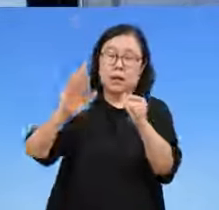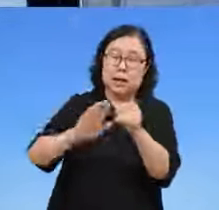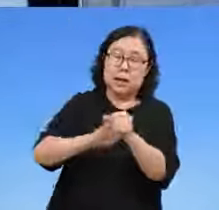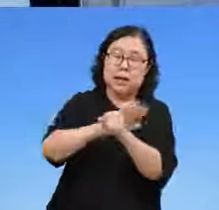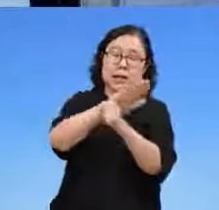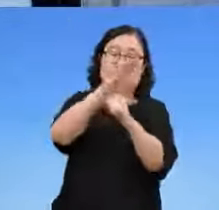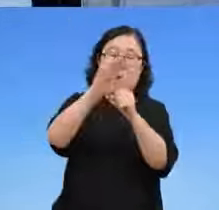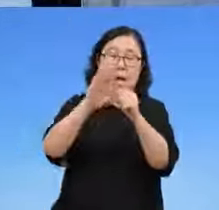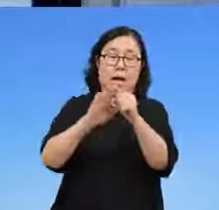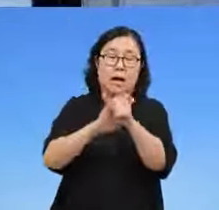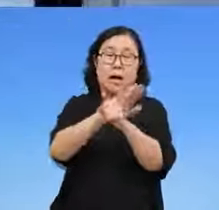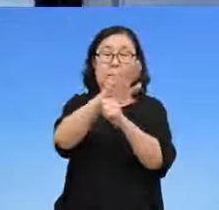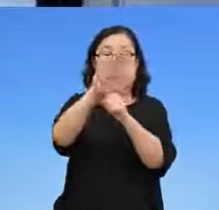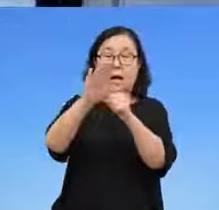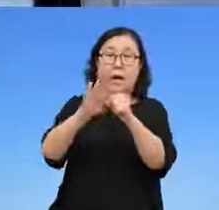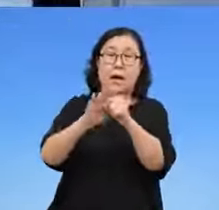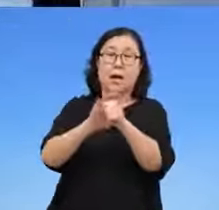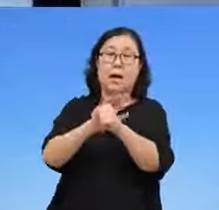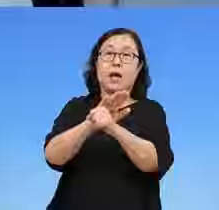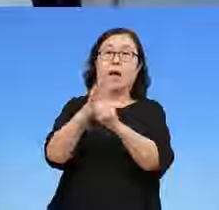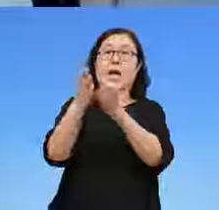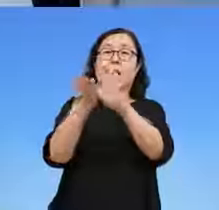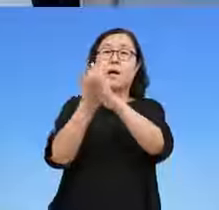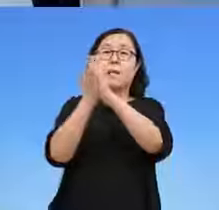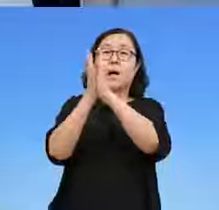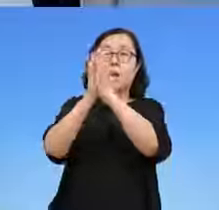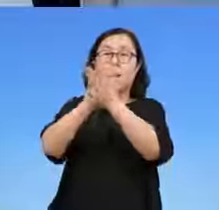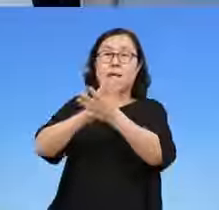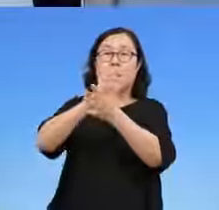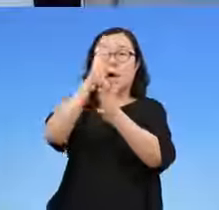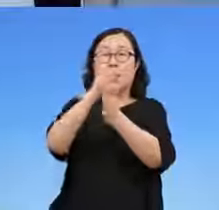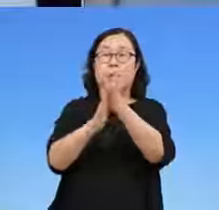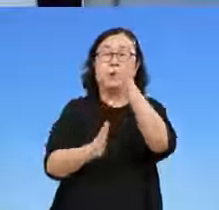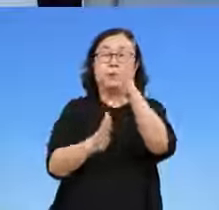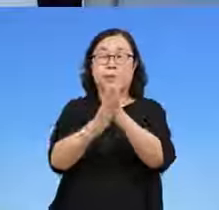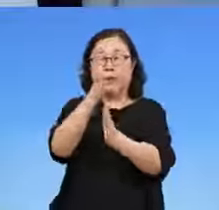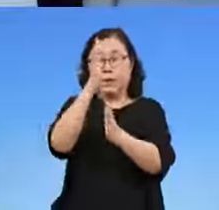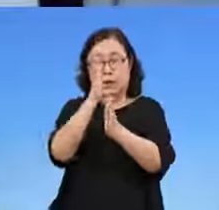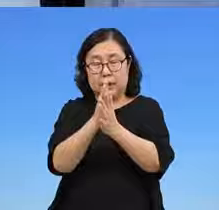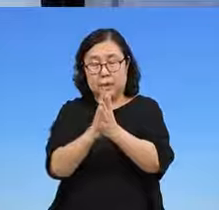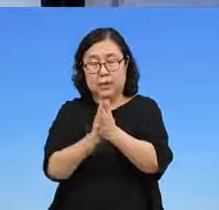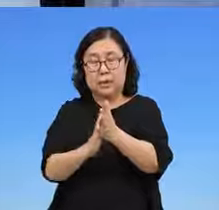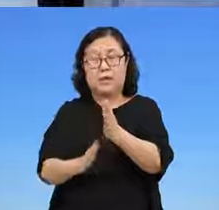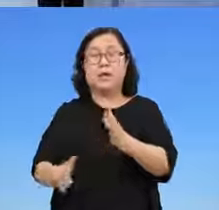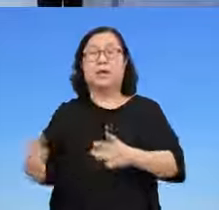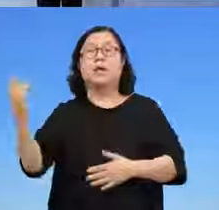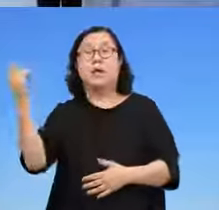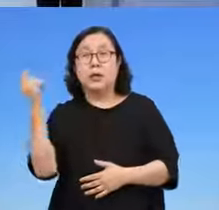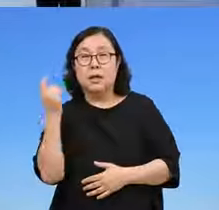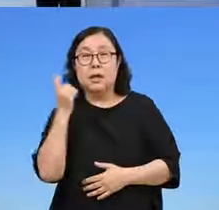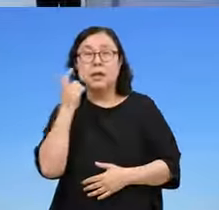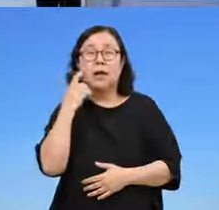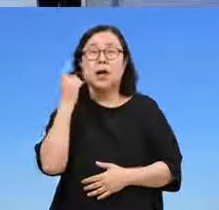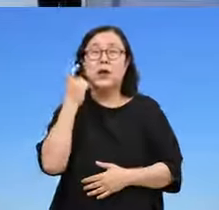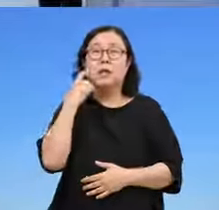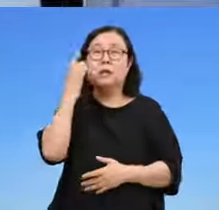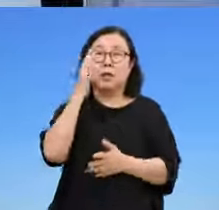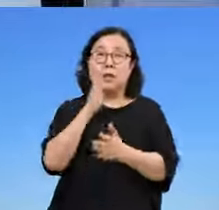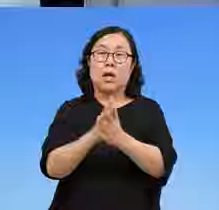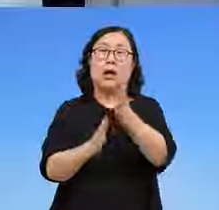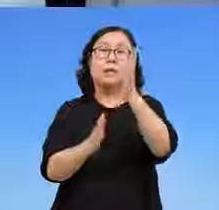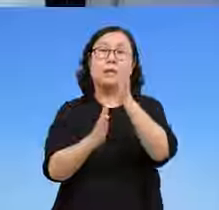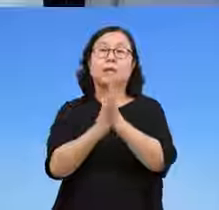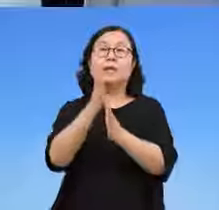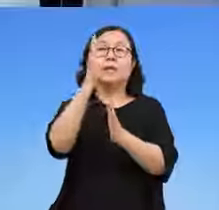그 사랑, 그 사랑 변함없으신 거짓